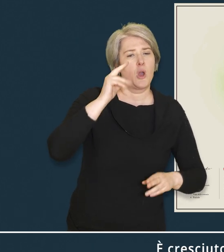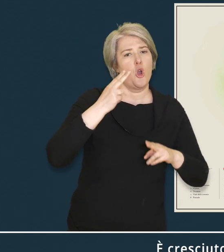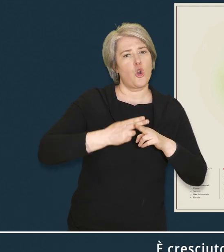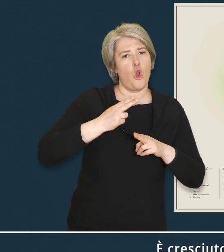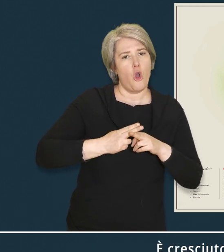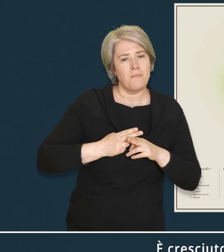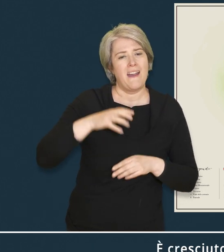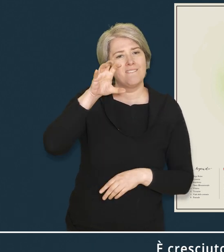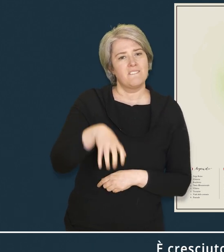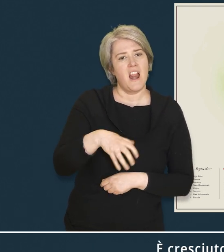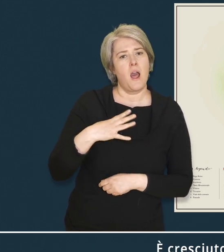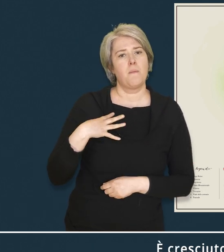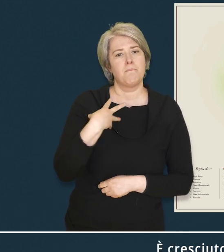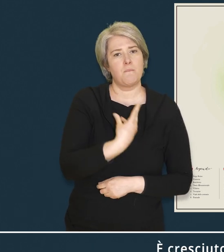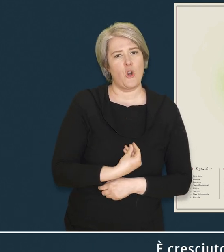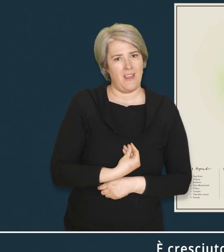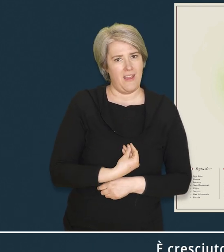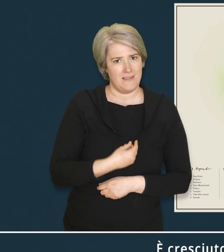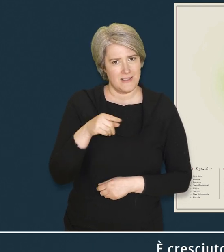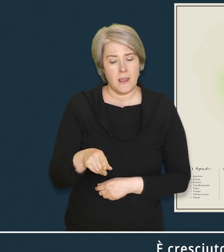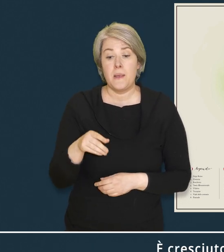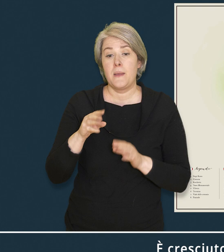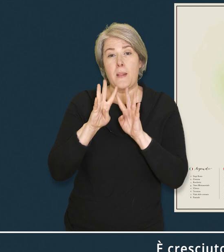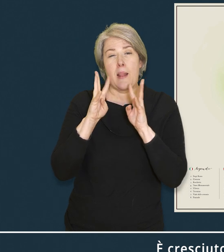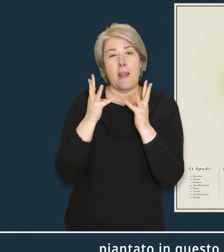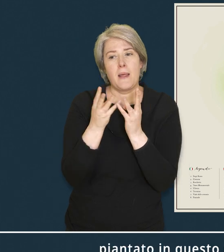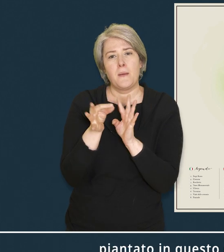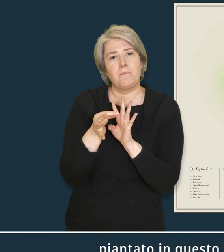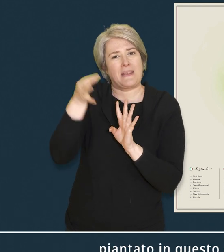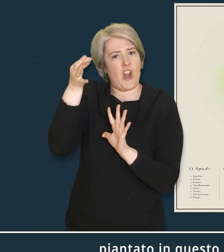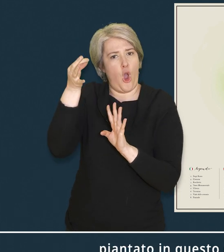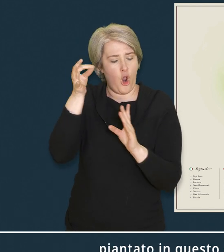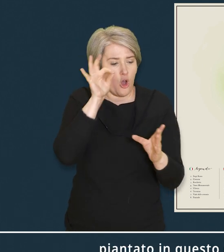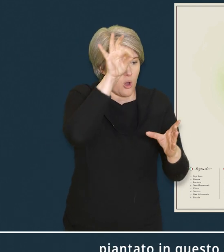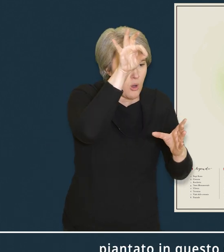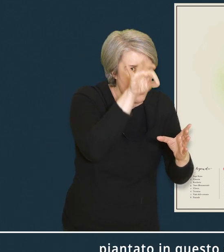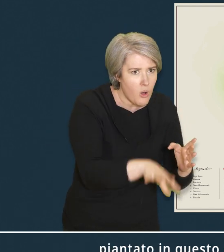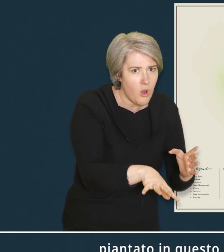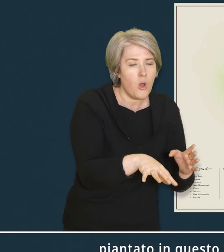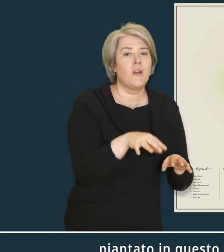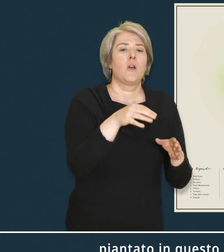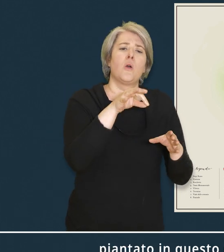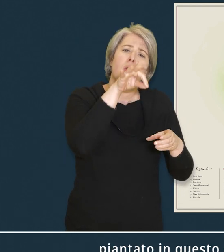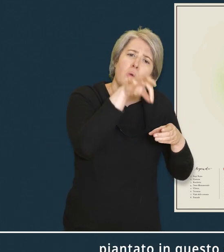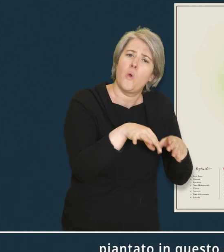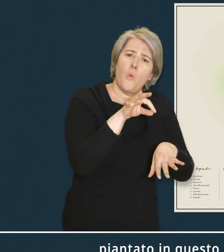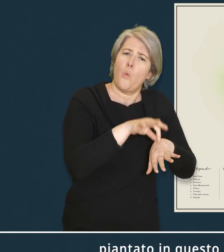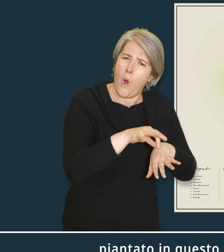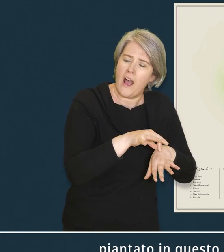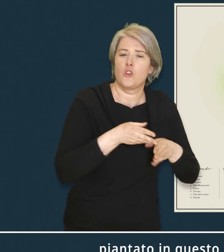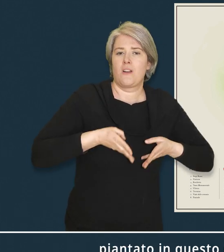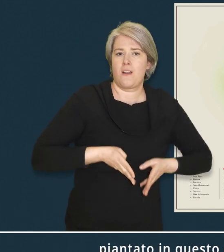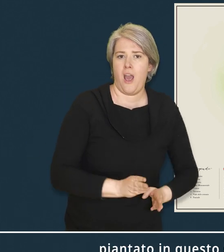È cresciuto da un pinolo di Villa Borghese, a Roma, piantato in questo giardino per la nascita